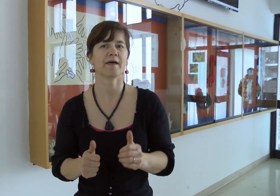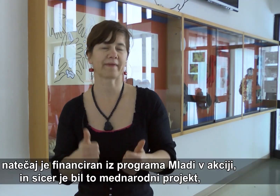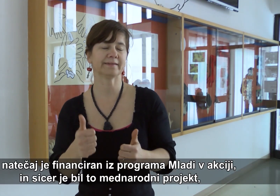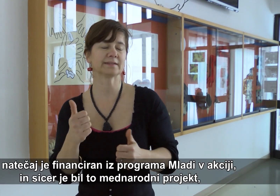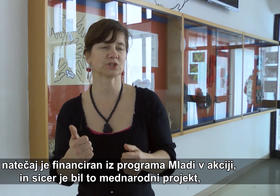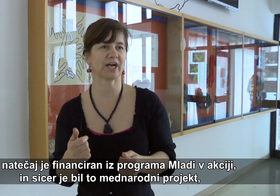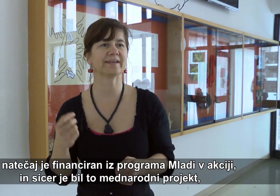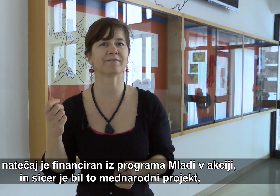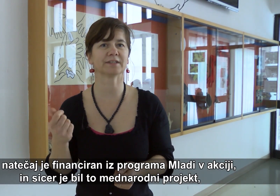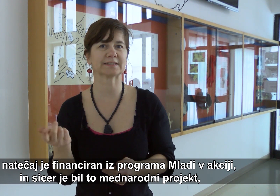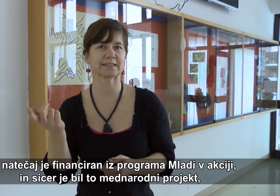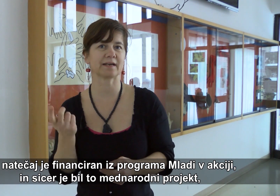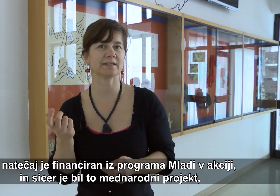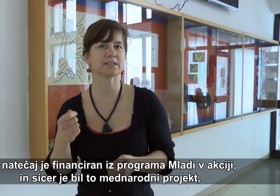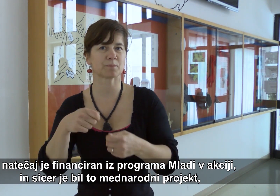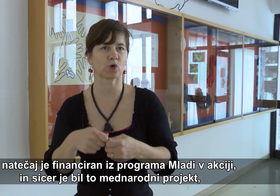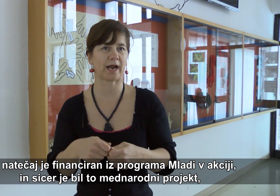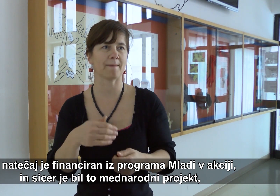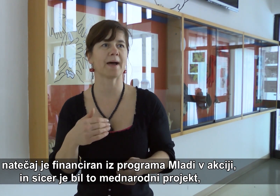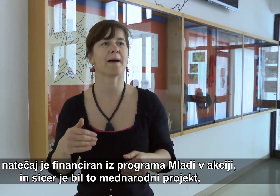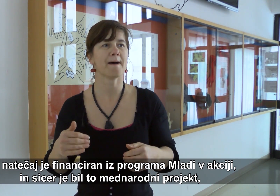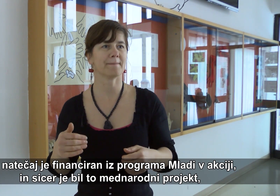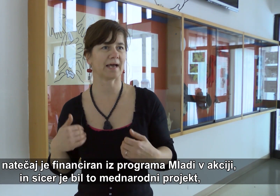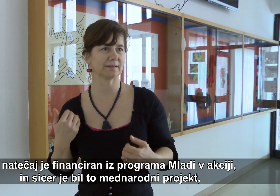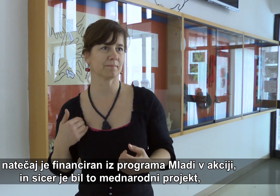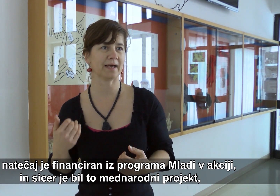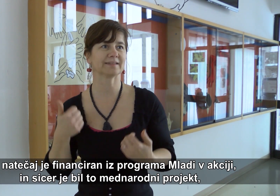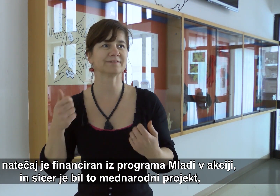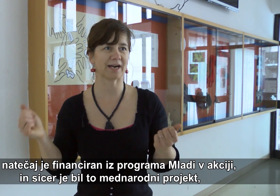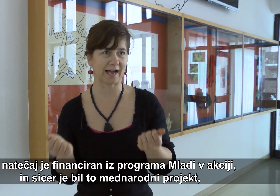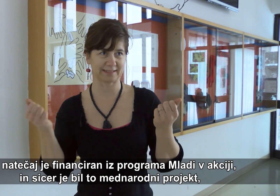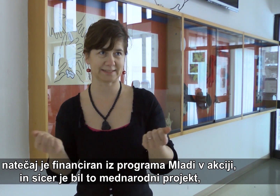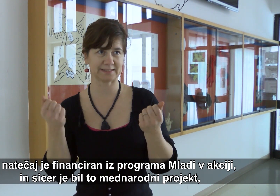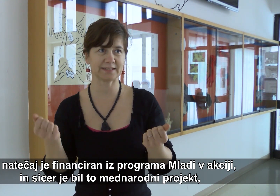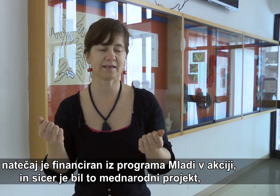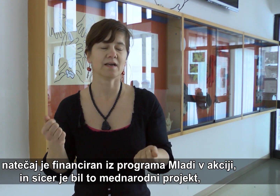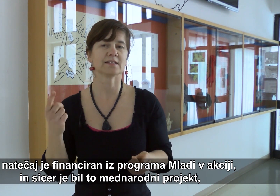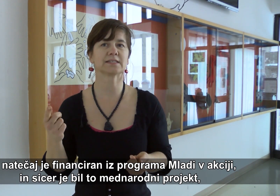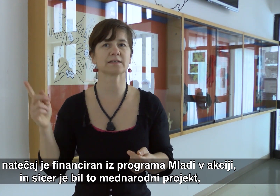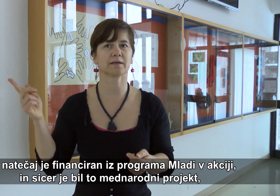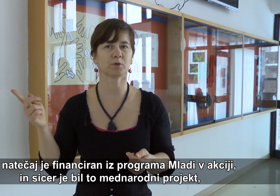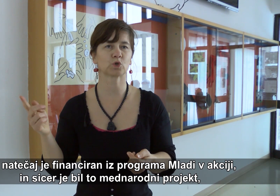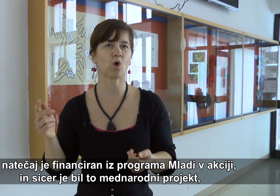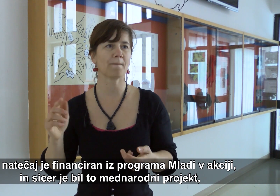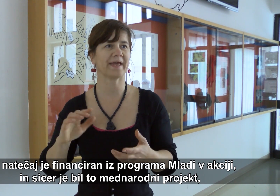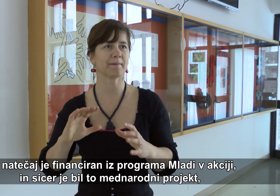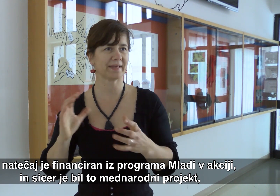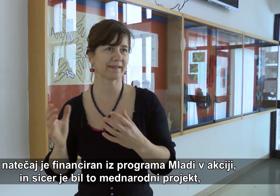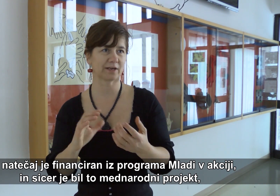Ta natečaj je financiran iz programa Mladi v akciji, In sicer je bil to